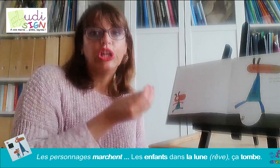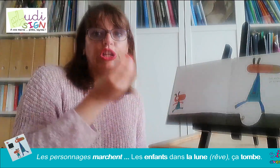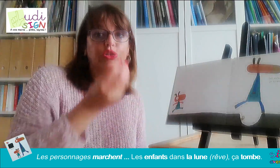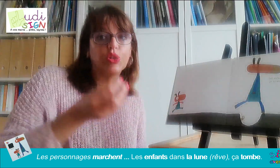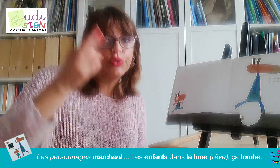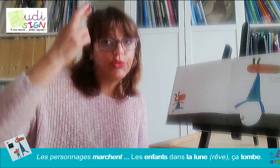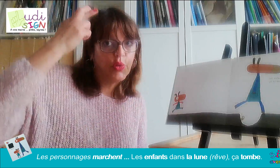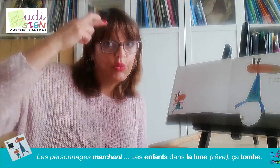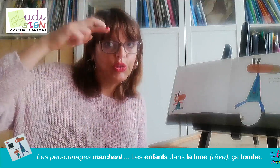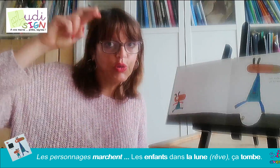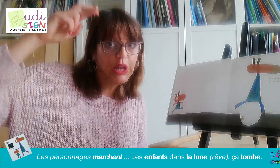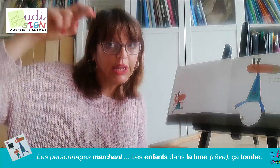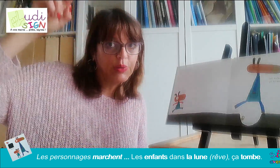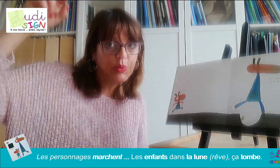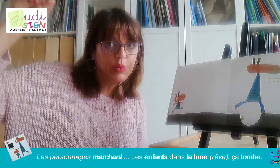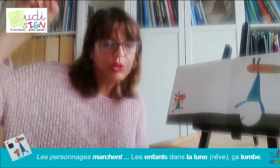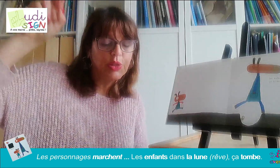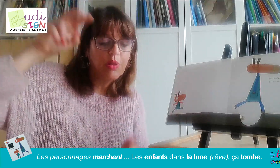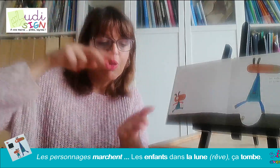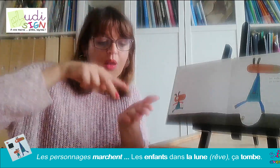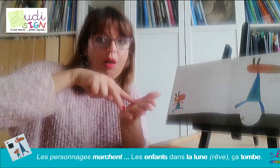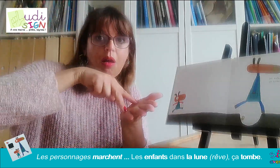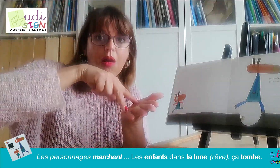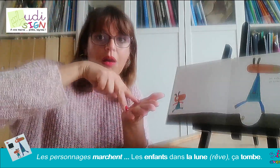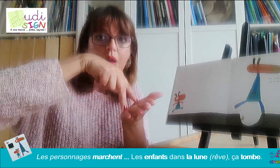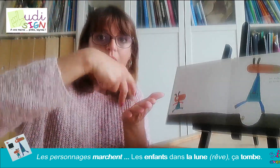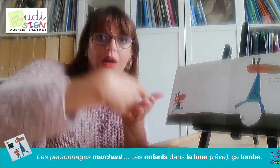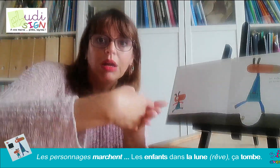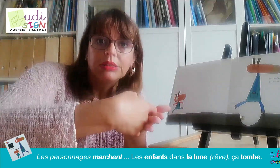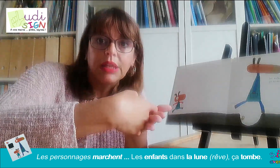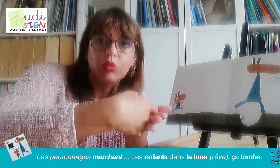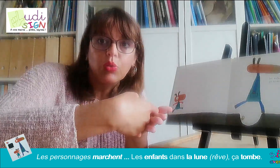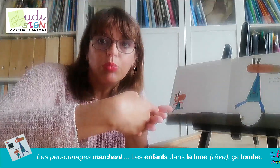Les enfants dans la lune. Ça tombe.